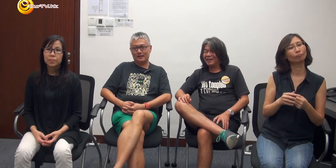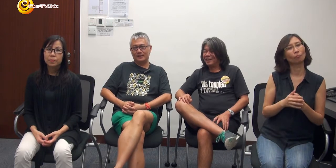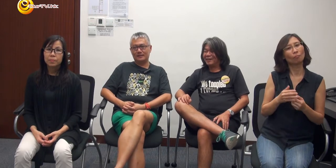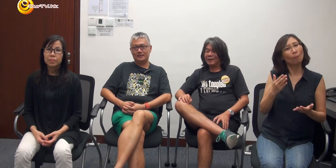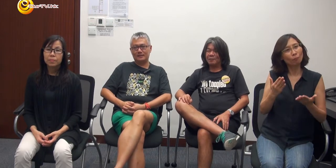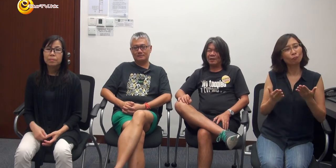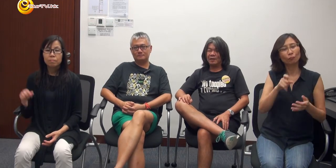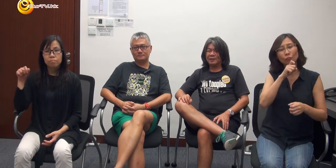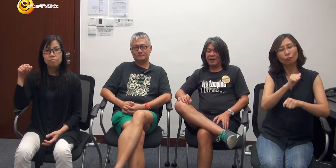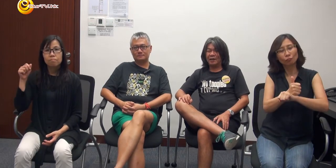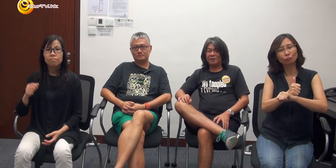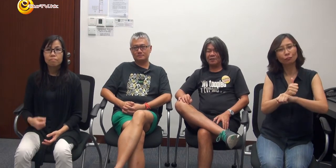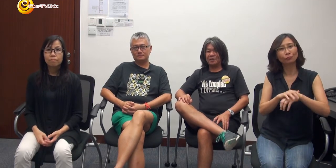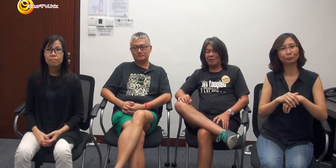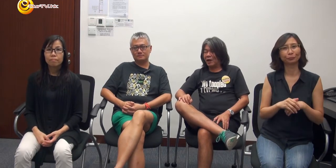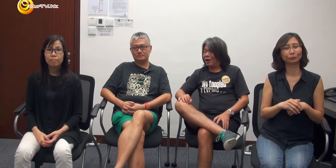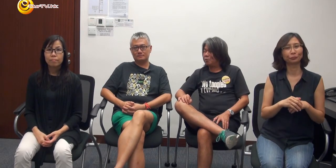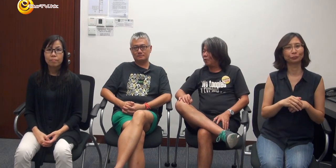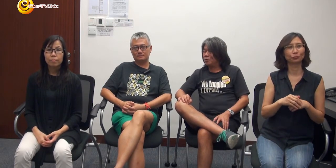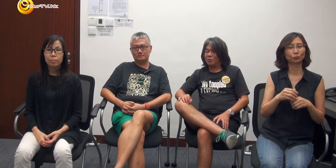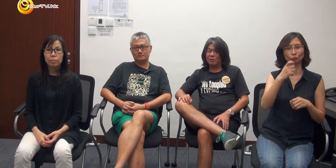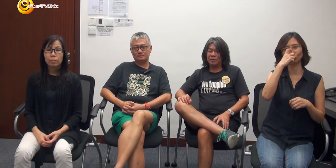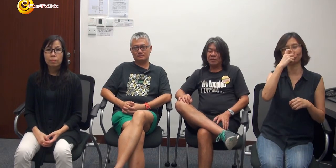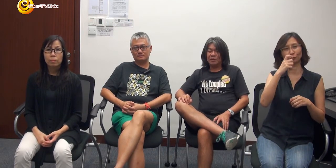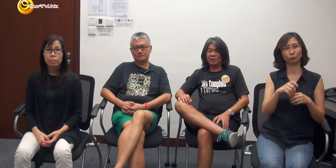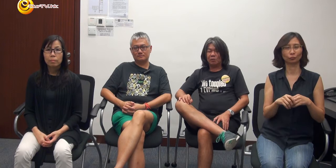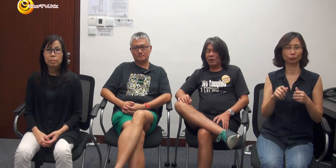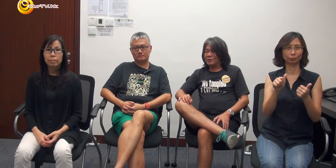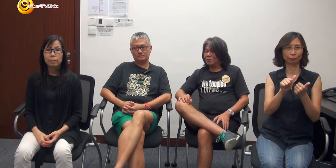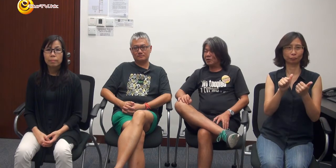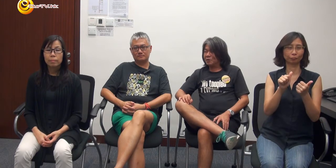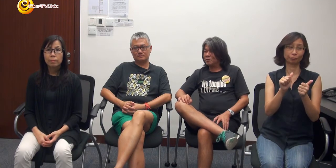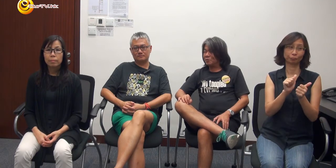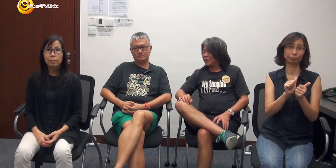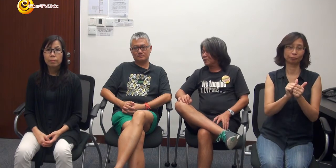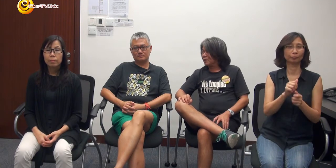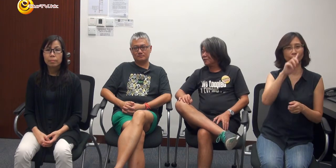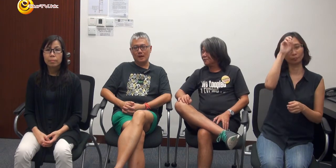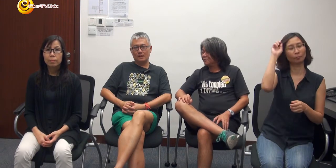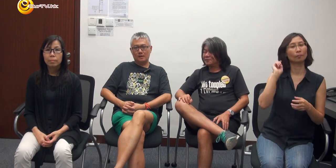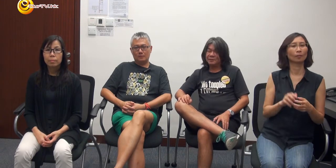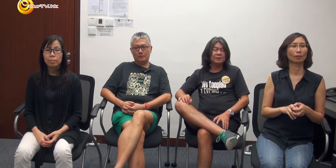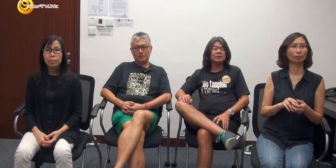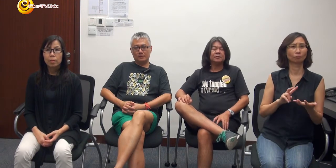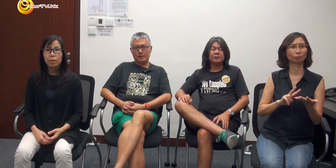啦， 其實校務委員會的成員是怎樣產生的呢？ 校務委員其